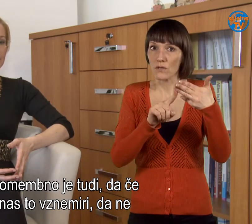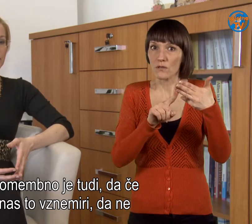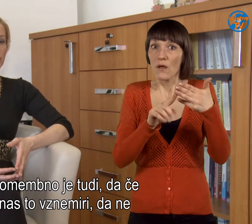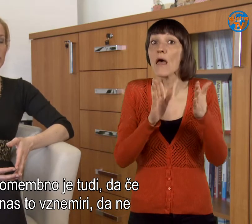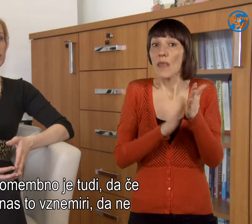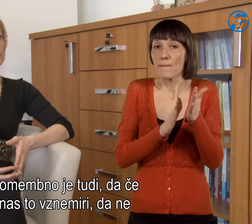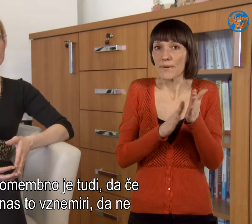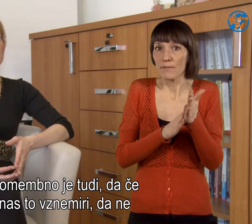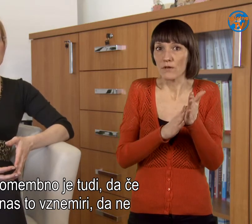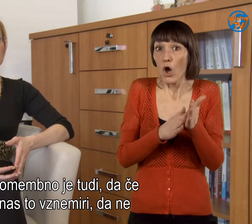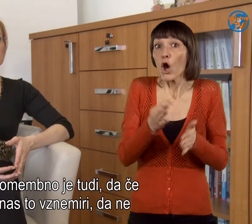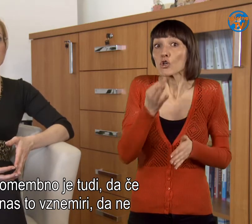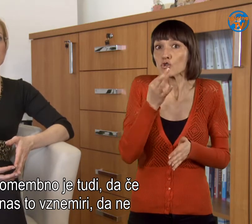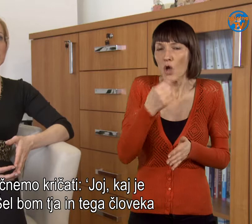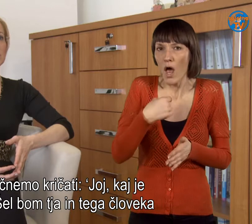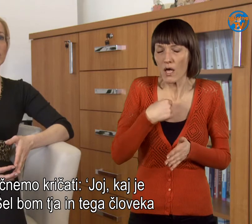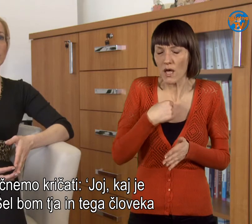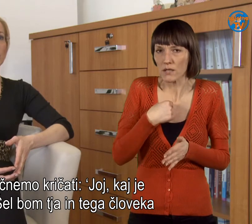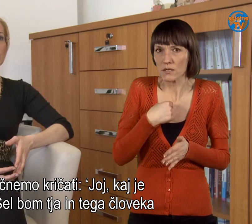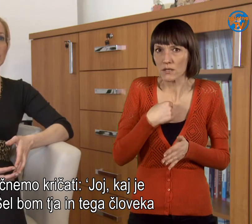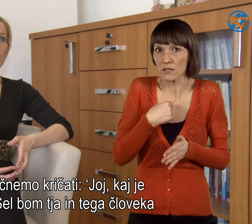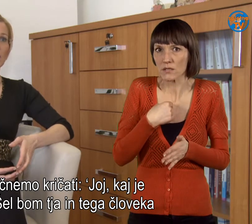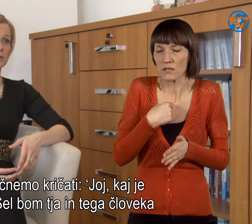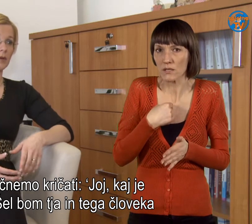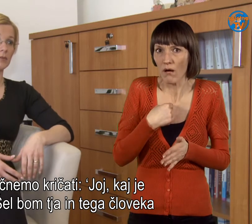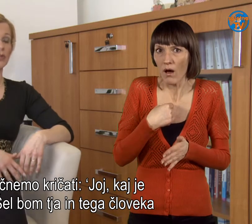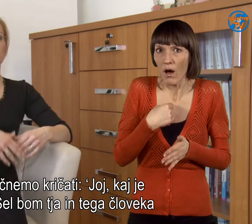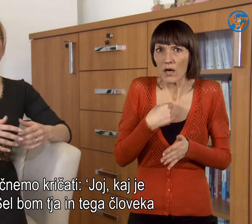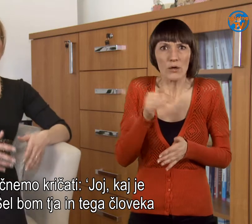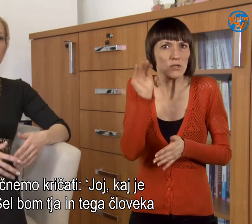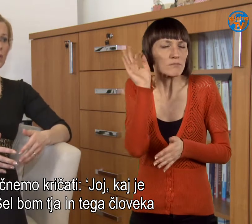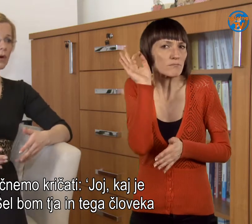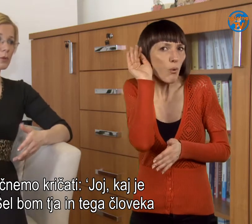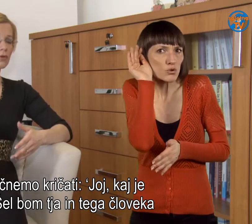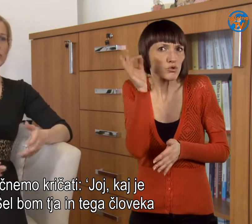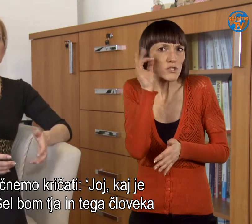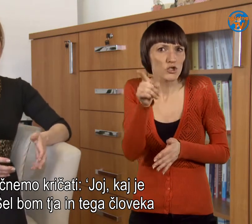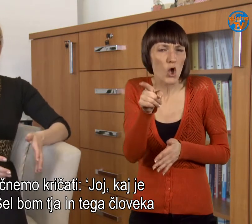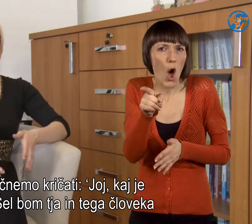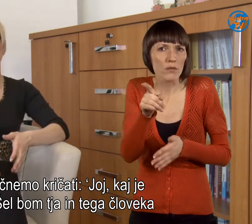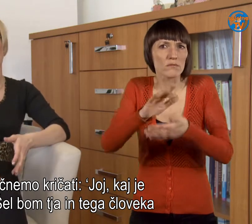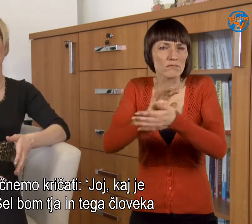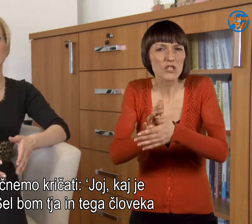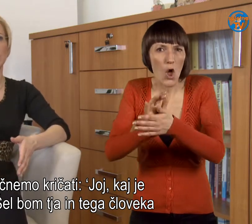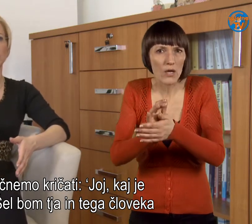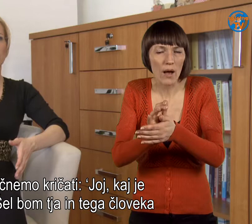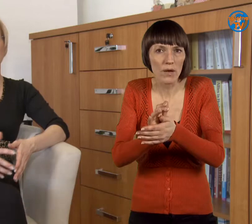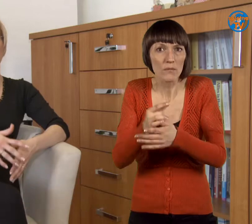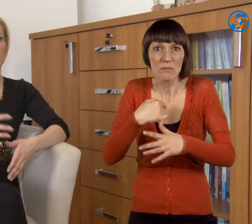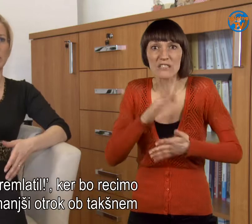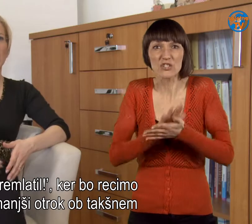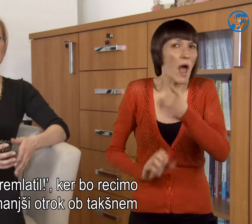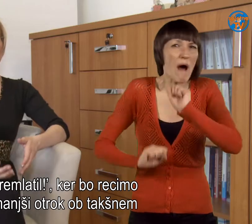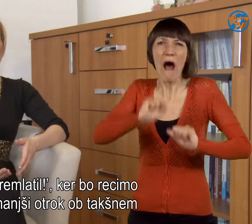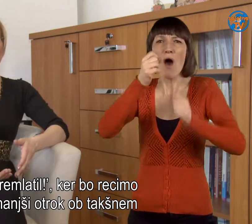da če nas to vznemiri, da mi tam ne začnemo kar, ne vem, kričati, joj, kaj pa to, zdaj jaz bom pa šel tja, pa bom tega človeka, ne